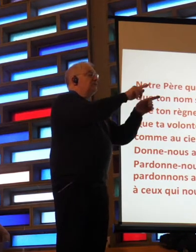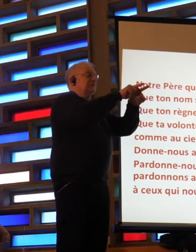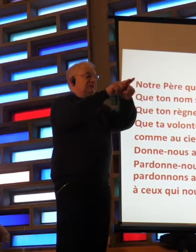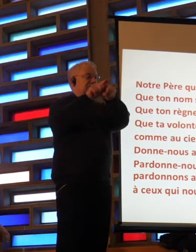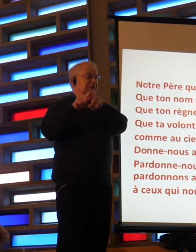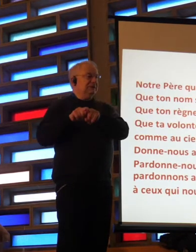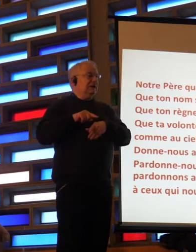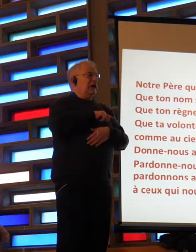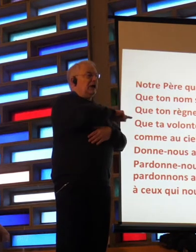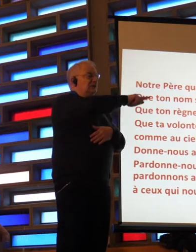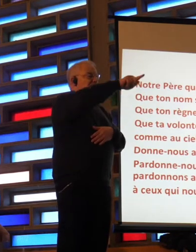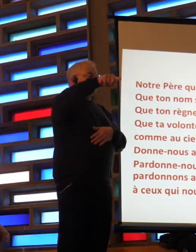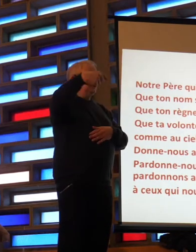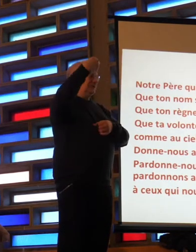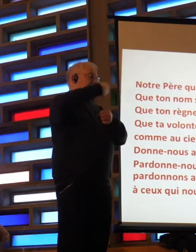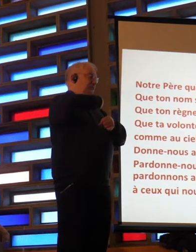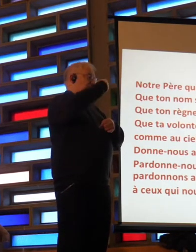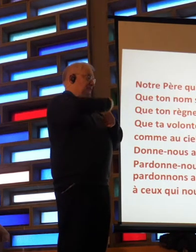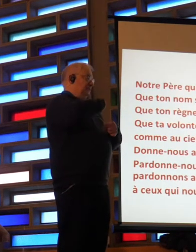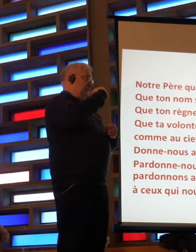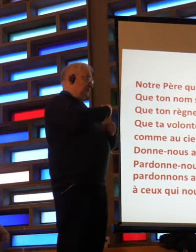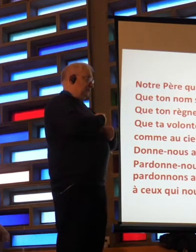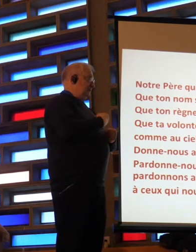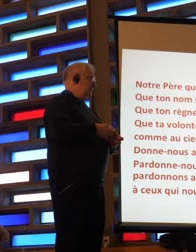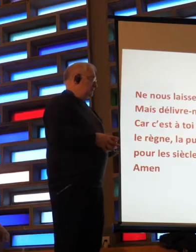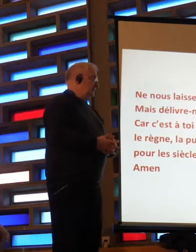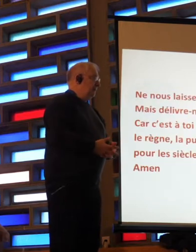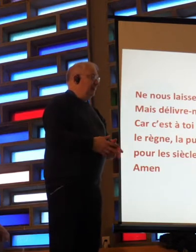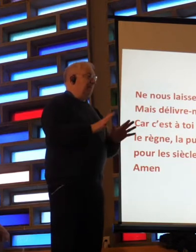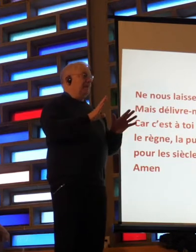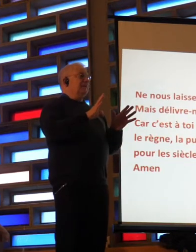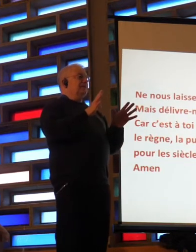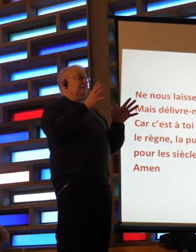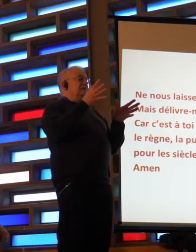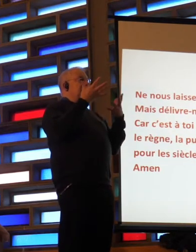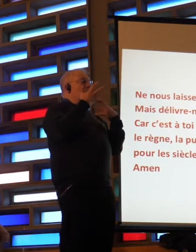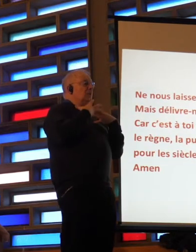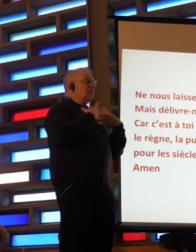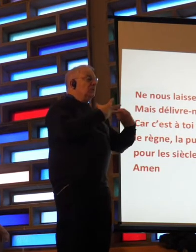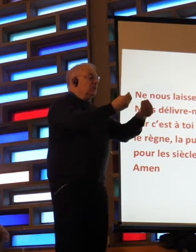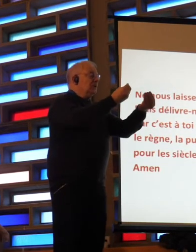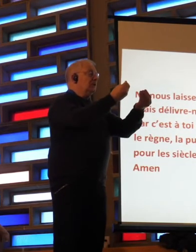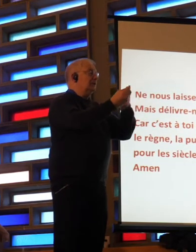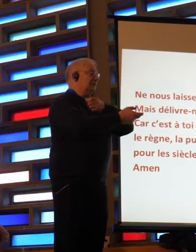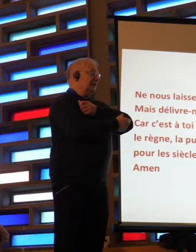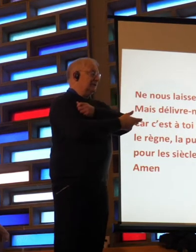aussi à ceux qui nous ont offensés. Ne nous laisse pas entrer en